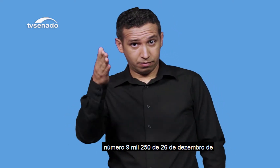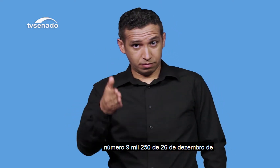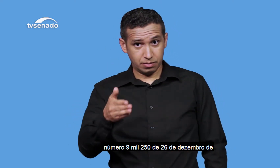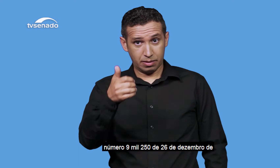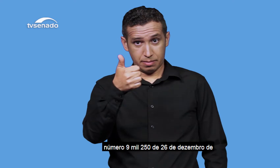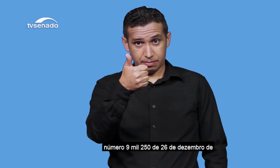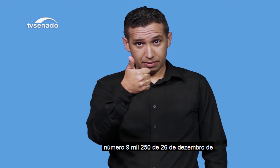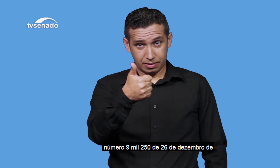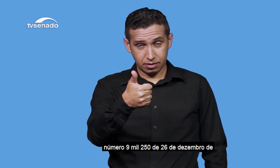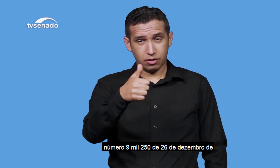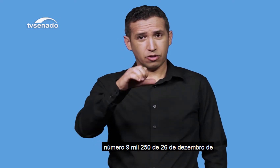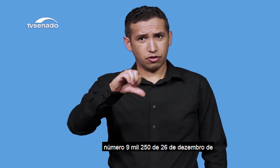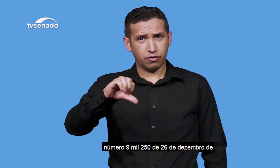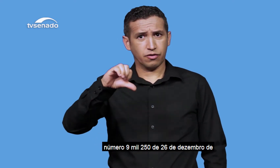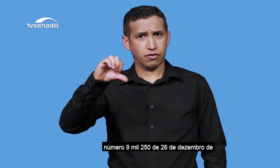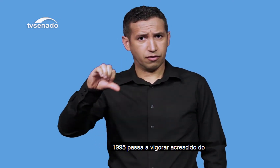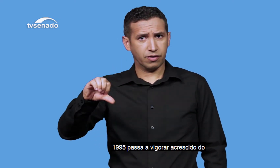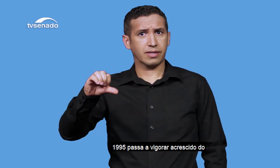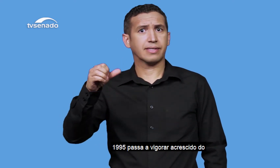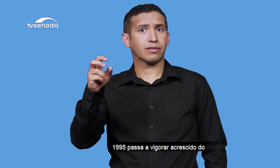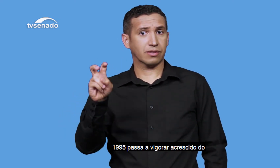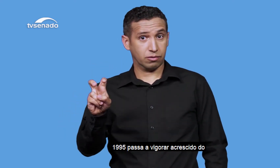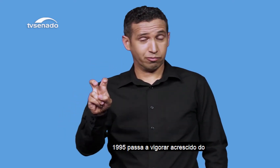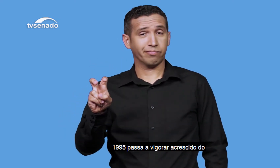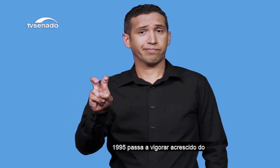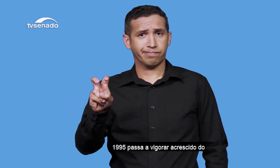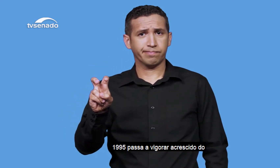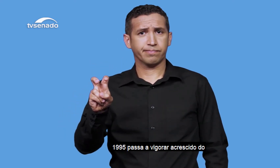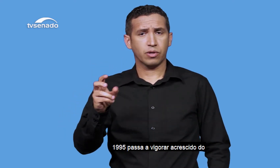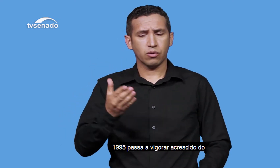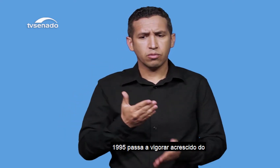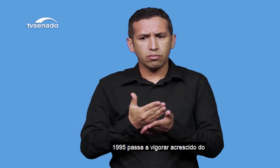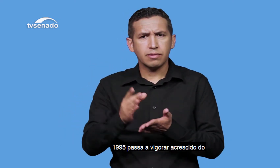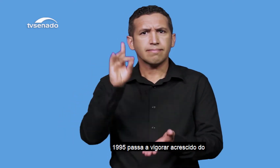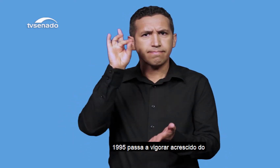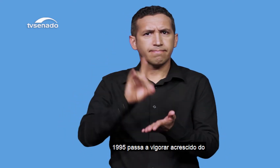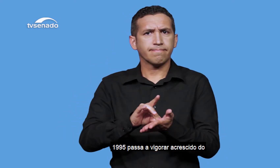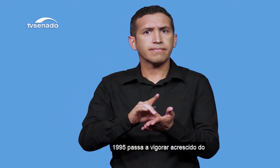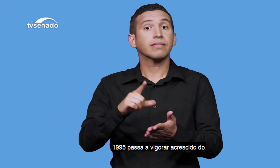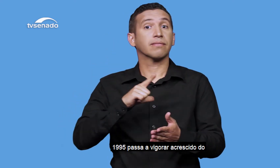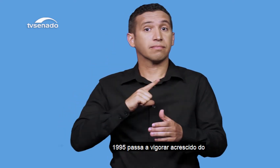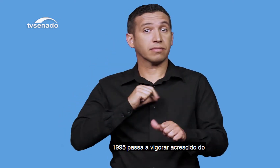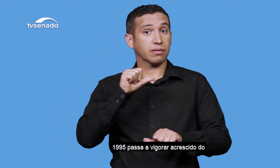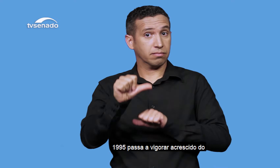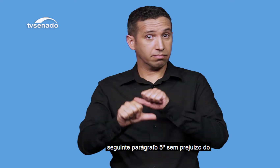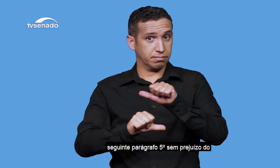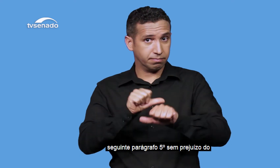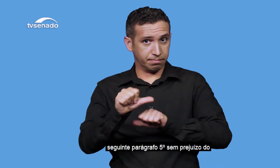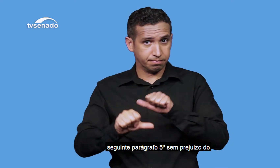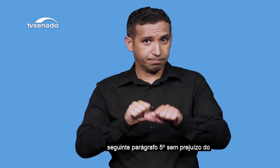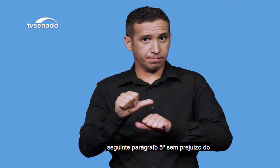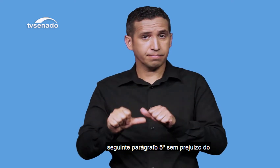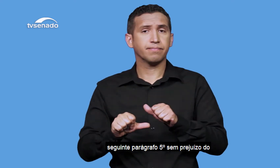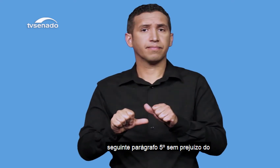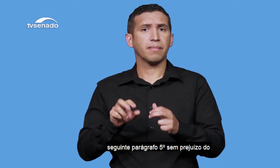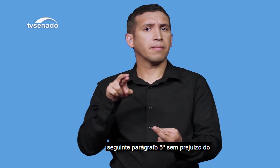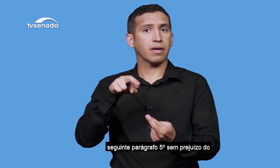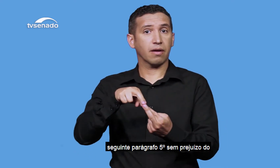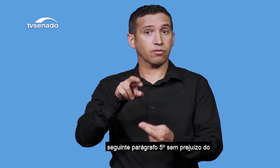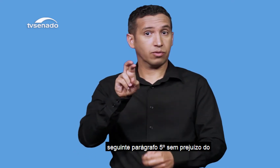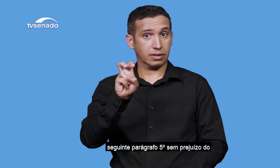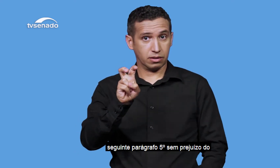26 de dezembro de 1995 passa a vigorar acrescido do seguinte parágrafo